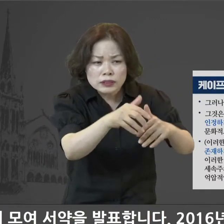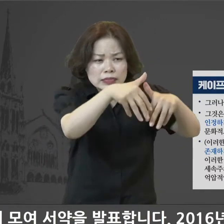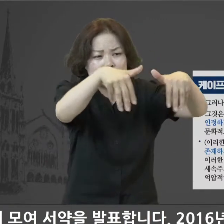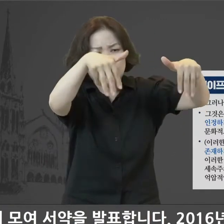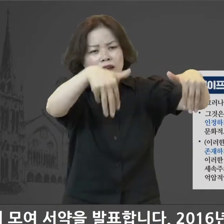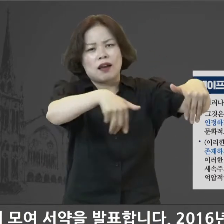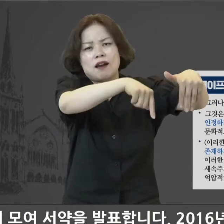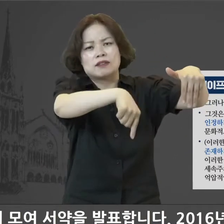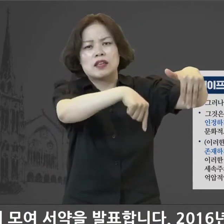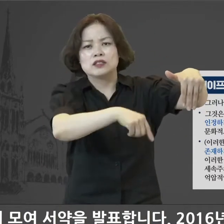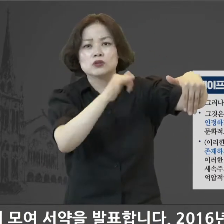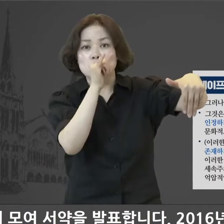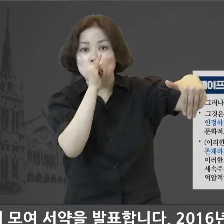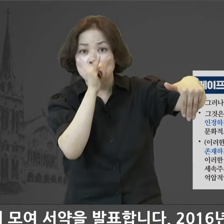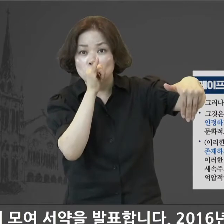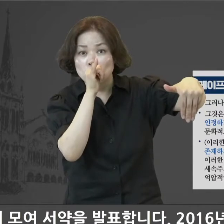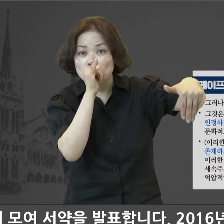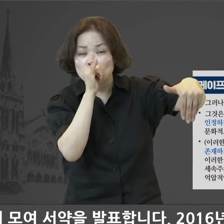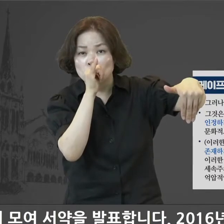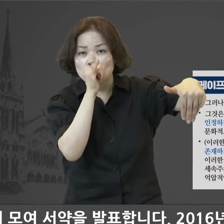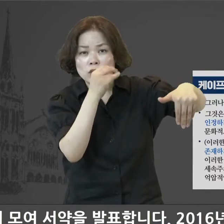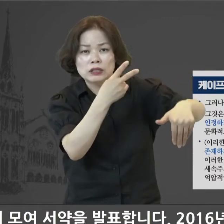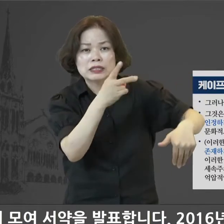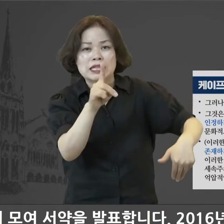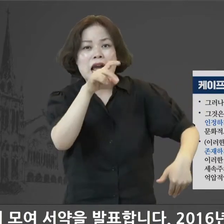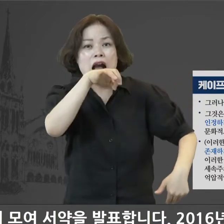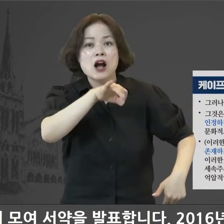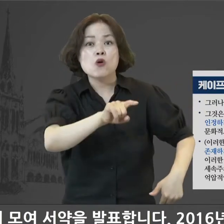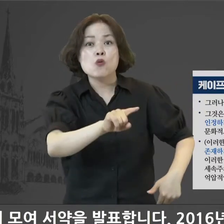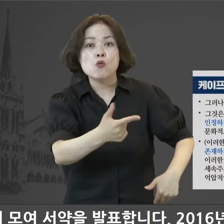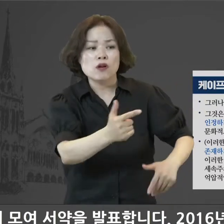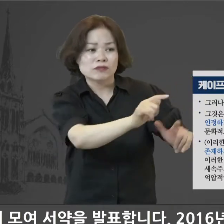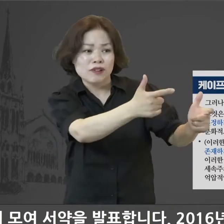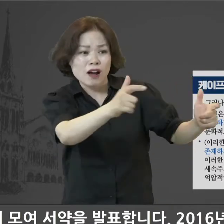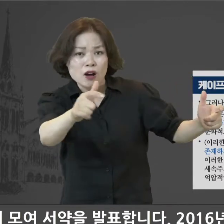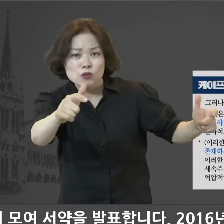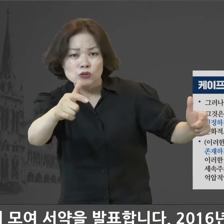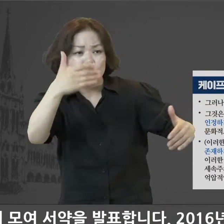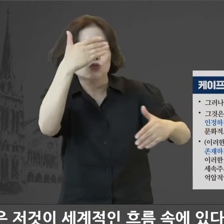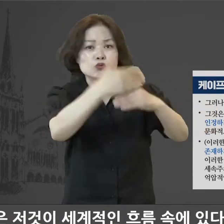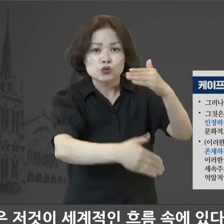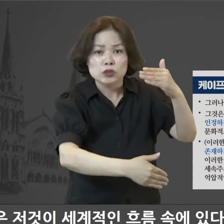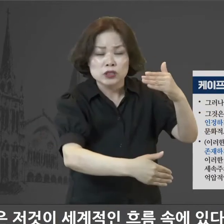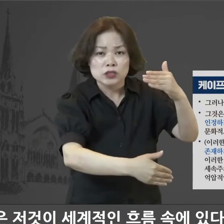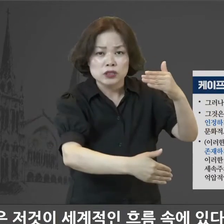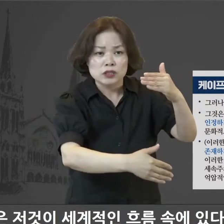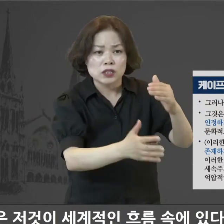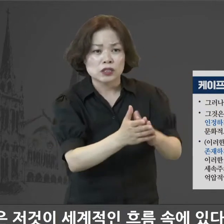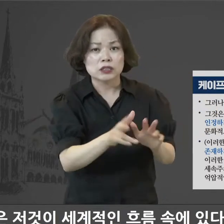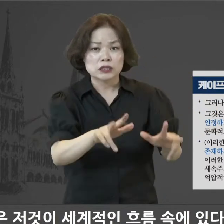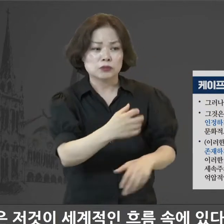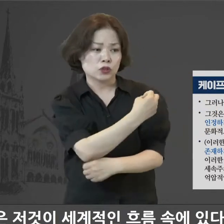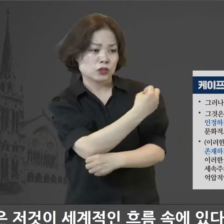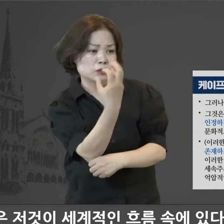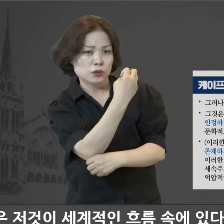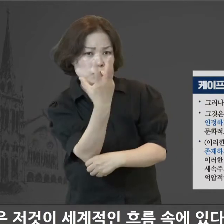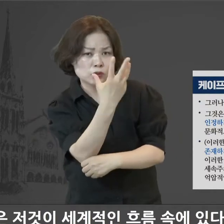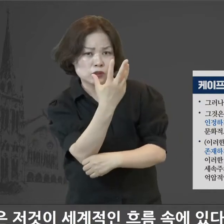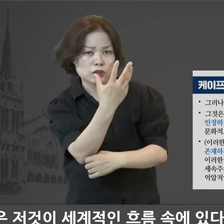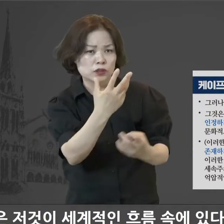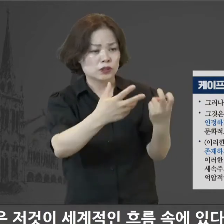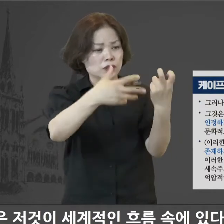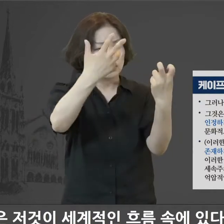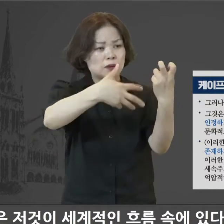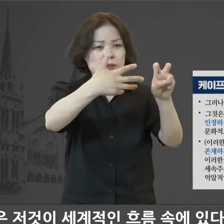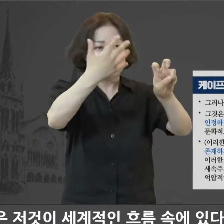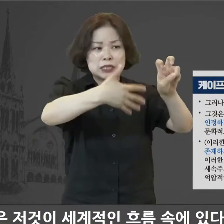있다는 거예요. 그러니까 다원주의의 도전이라는 게 우리가 지금도 신문이나 미디어를 보다 보면 그런 얘기